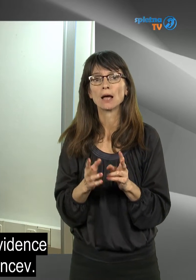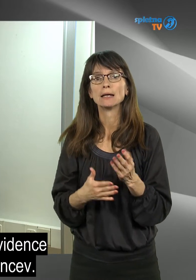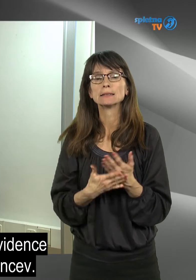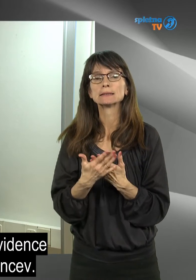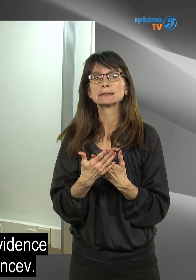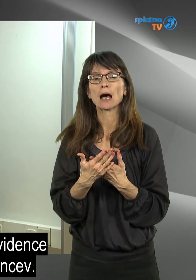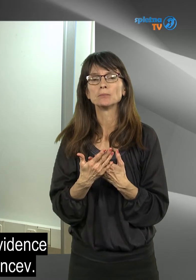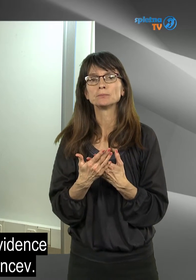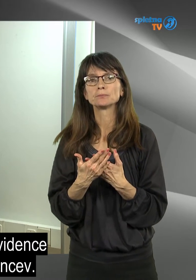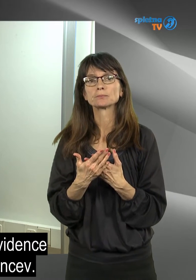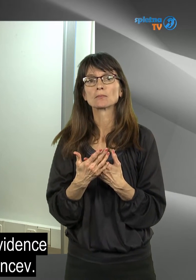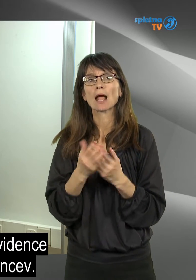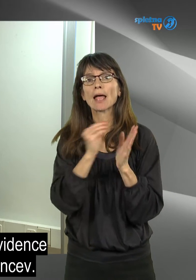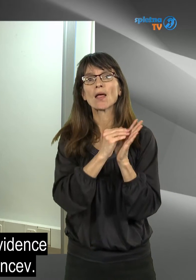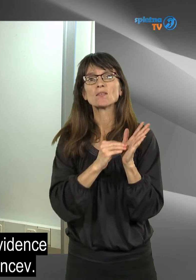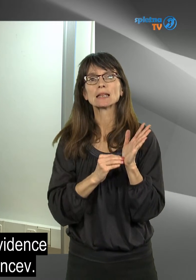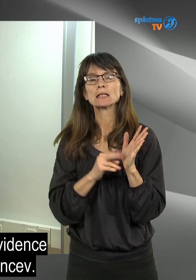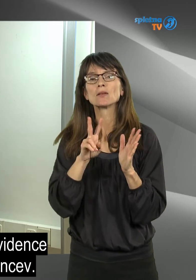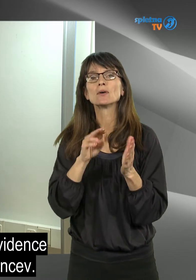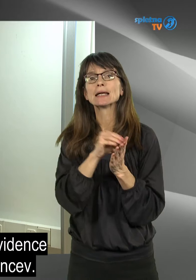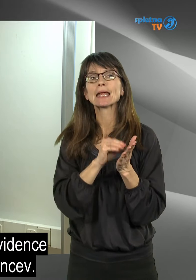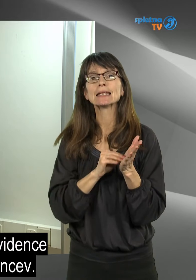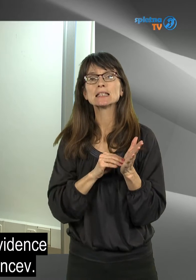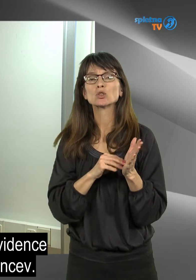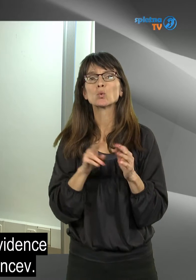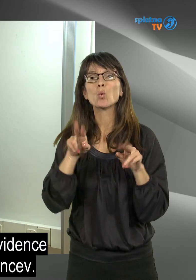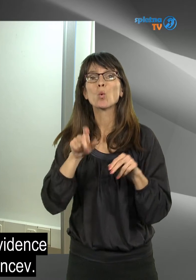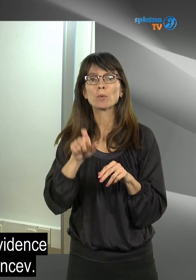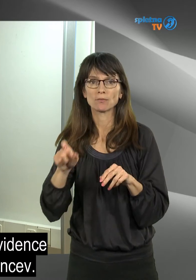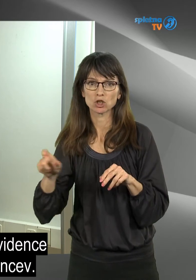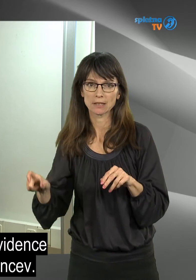za evidence v registru upravičencev.